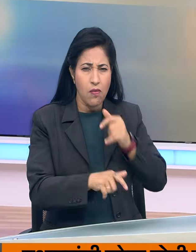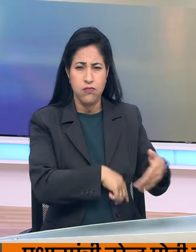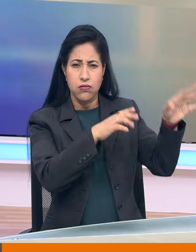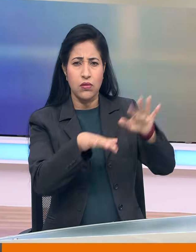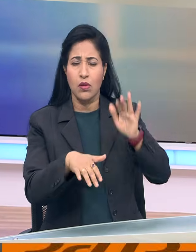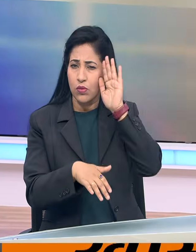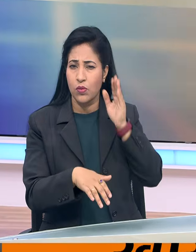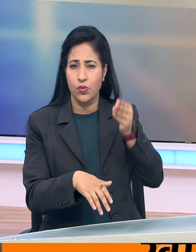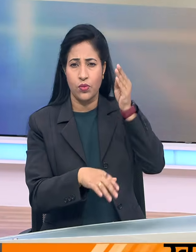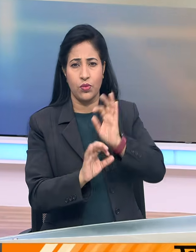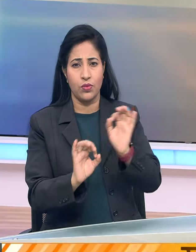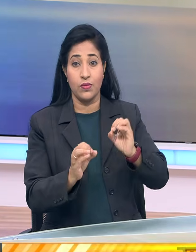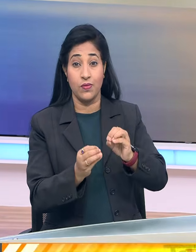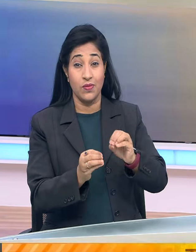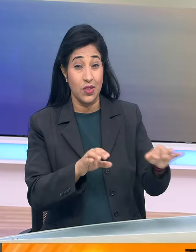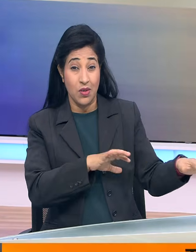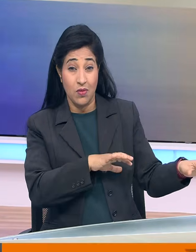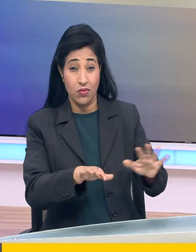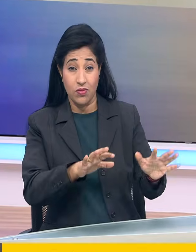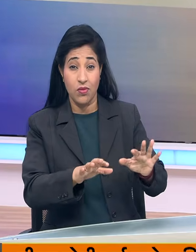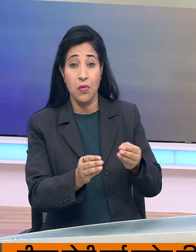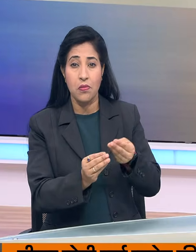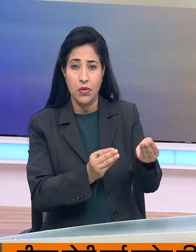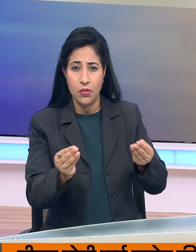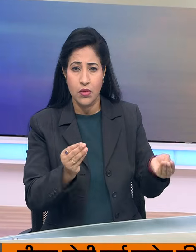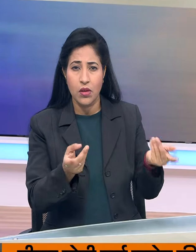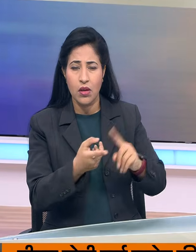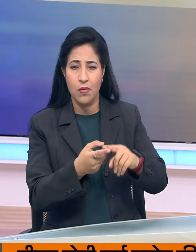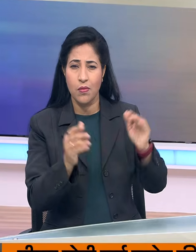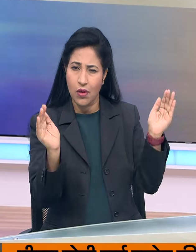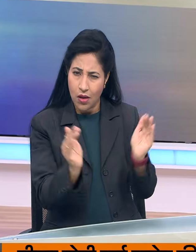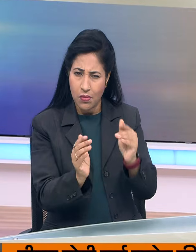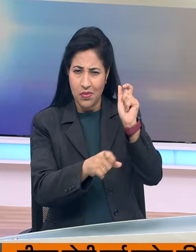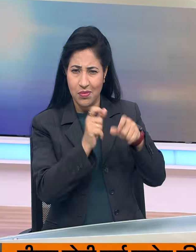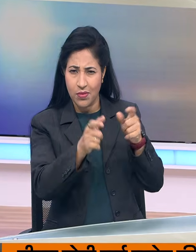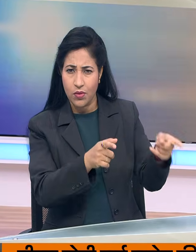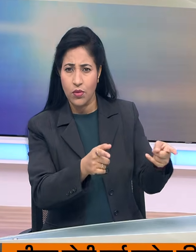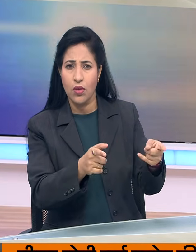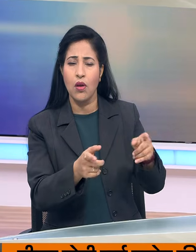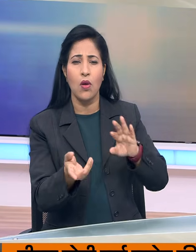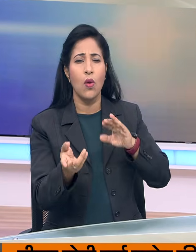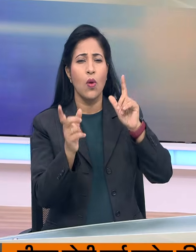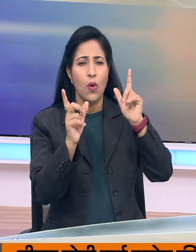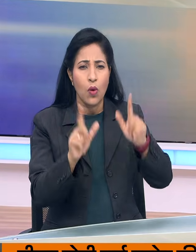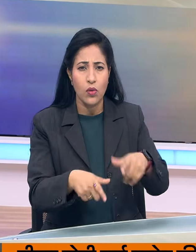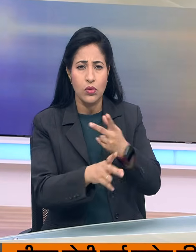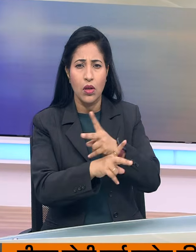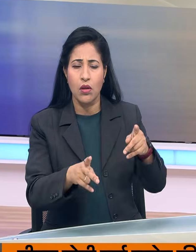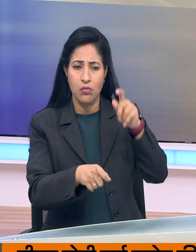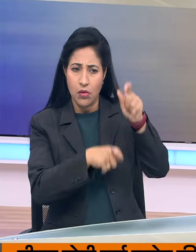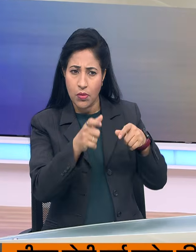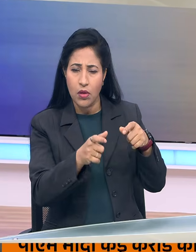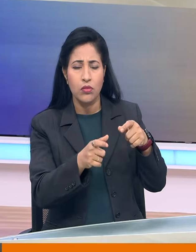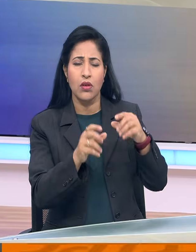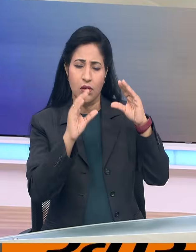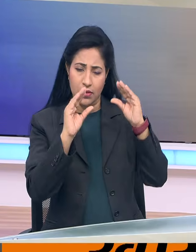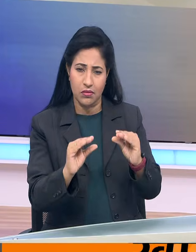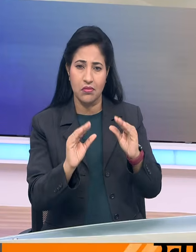की गई है। भूकंप के केंद्र के आसपास आबादी कम होने के कारण जानमाल के नुकसान की आशंका बहुत कम